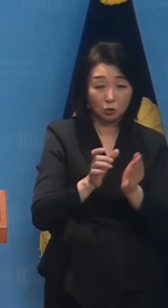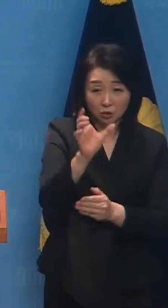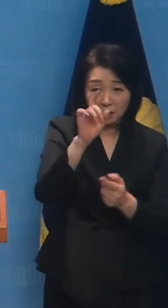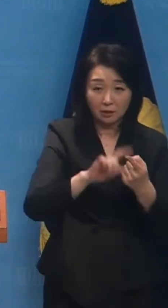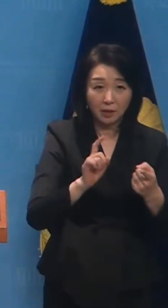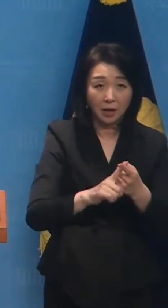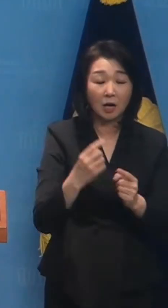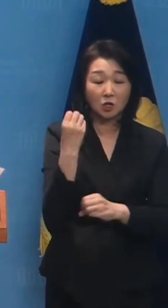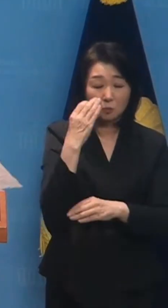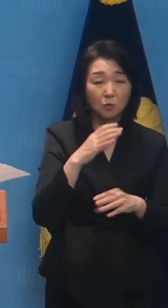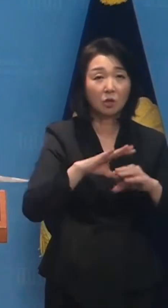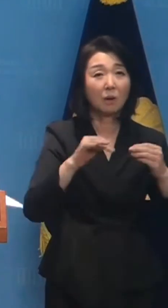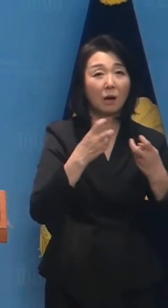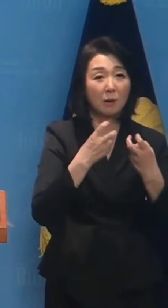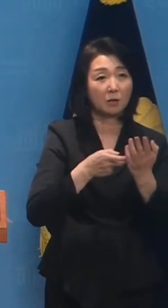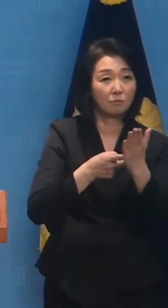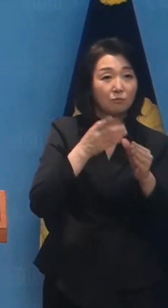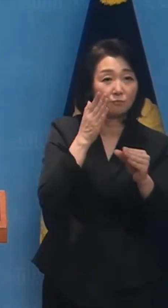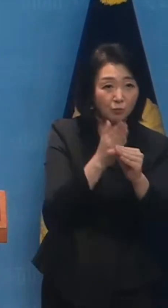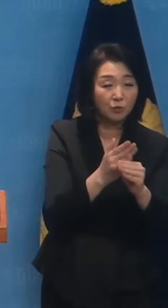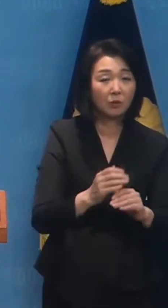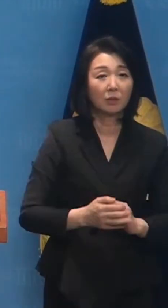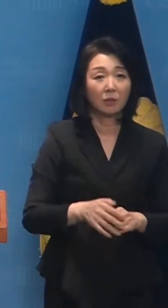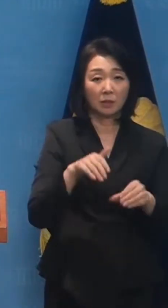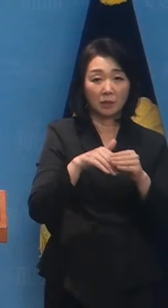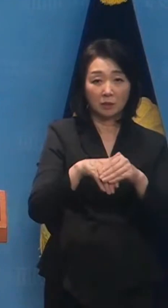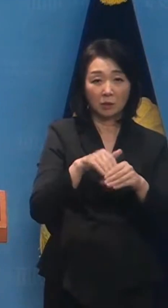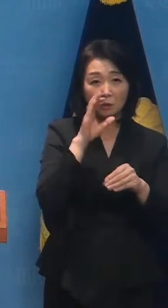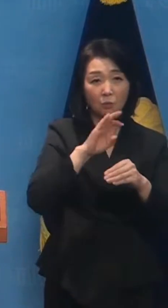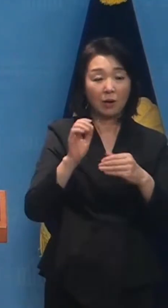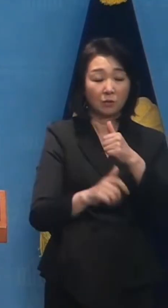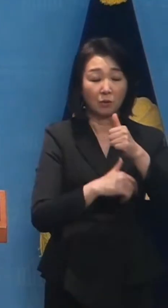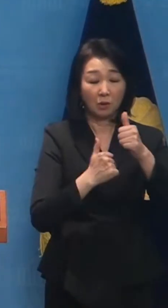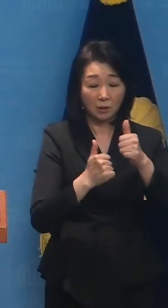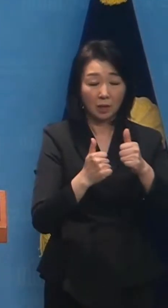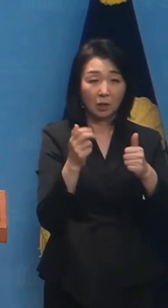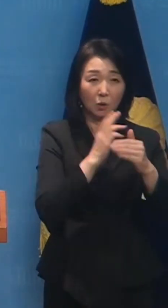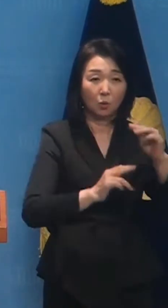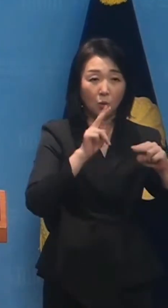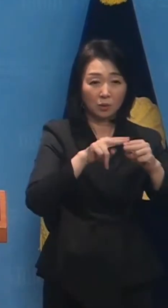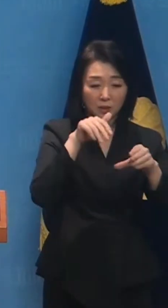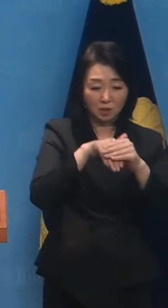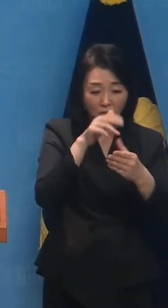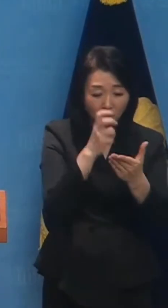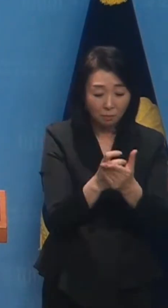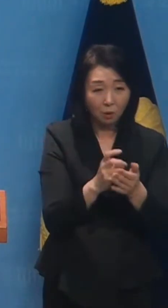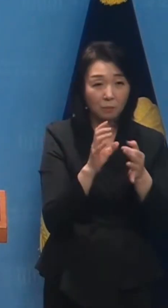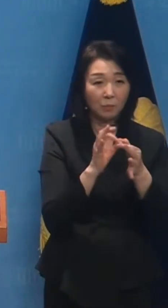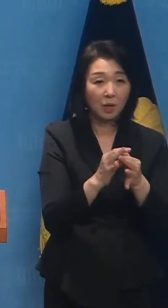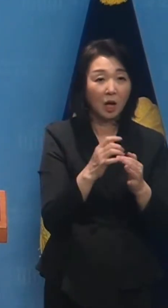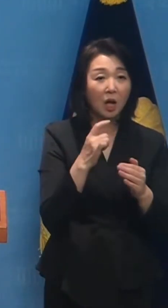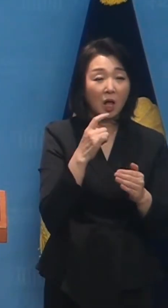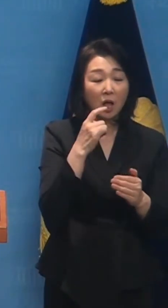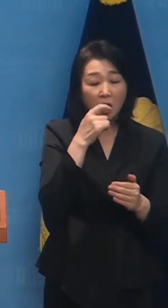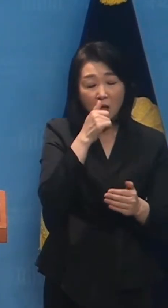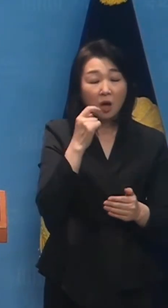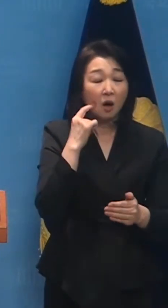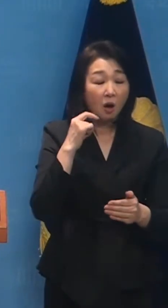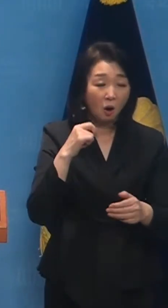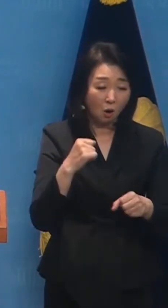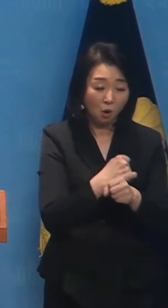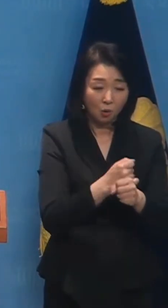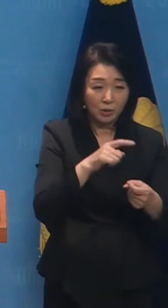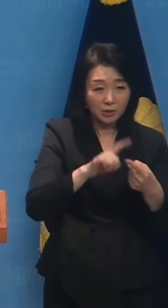방안 마련을 촉구하였습니다. 선관위는 공직선거법상 후보자 비방죄와 허위사실 공표죄 위반에